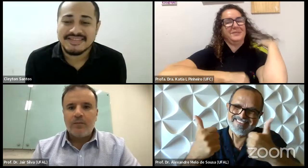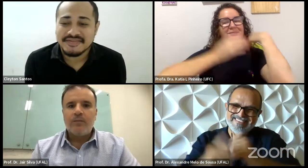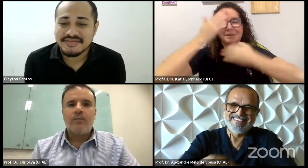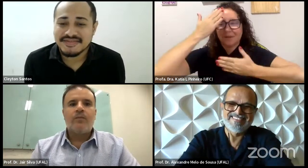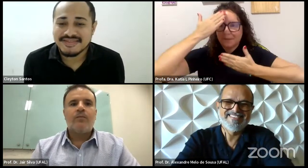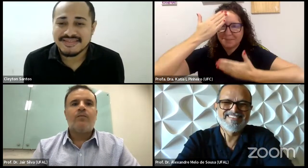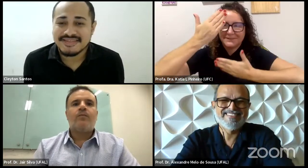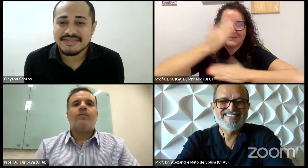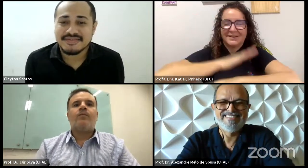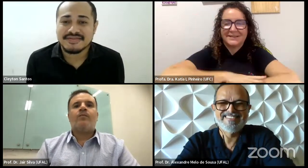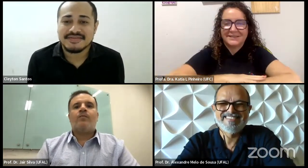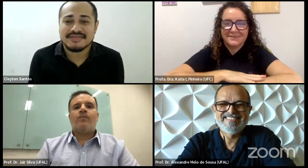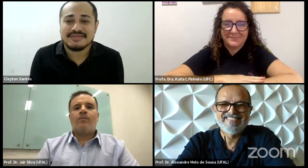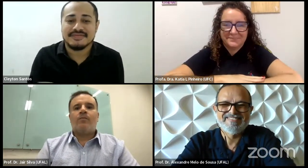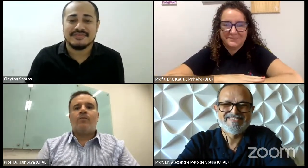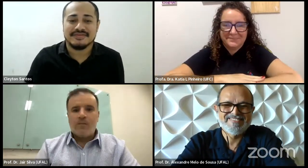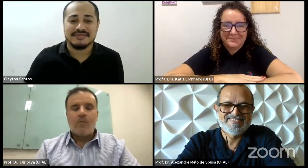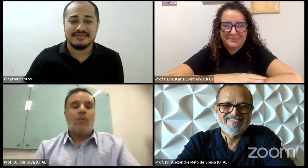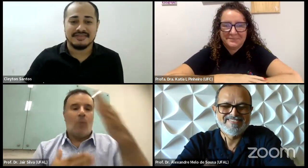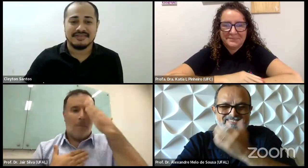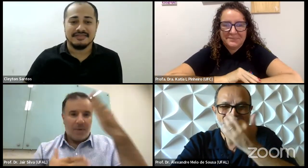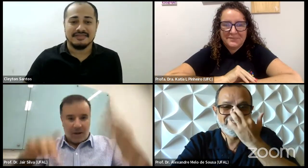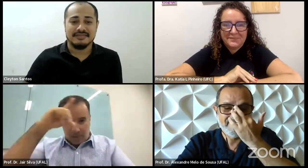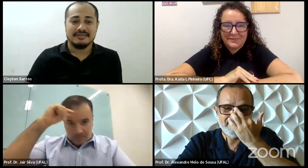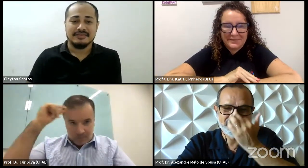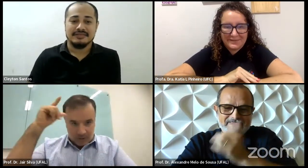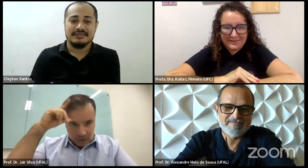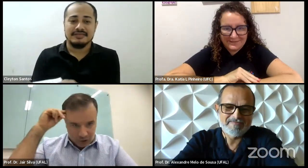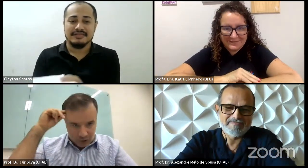Muito obrigada. É isso. Obrigado.